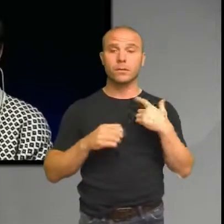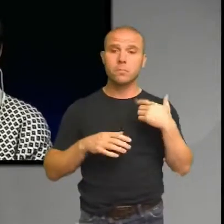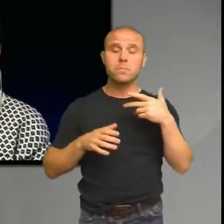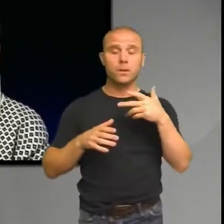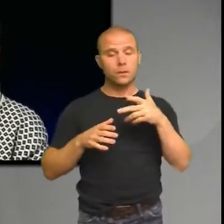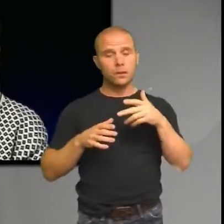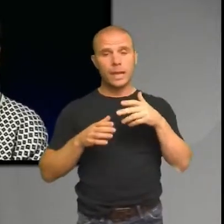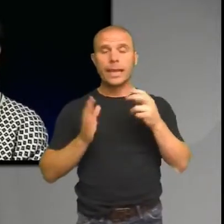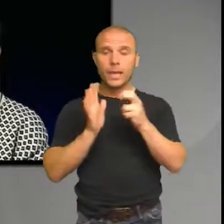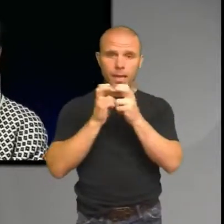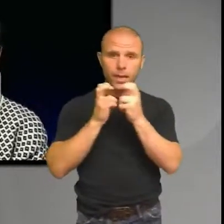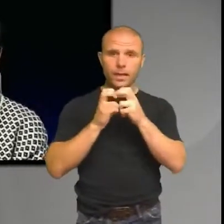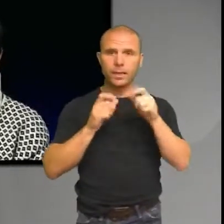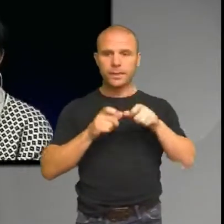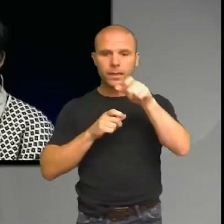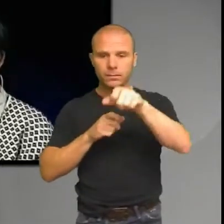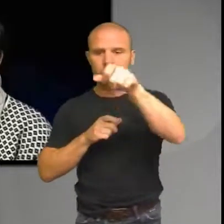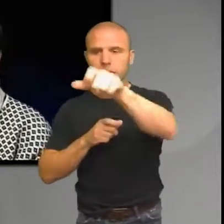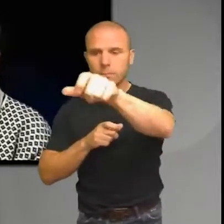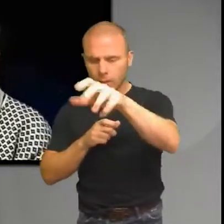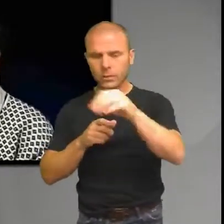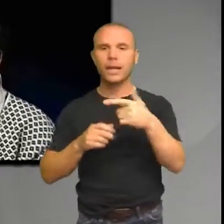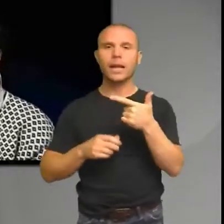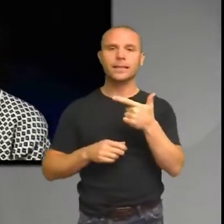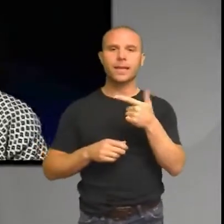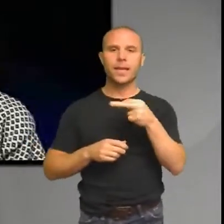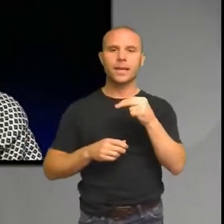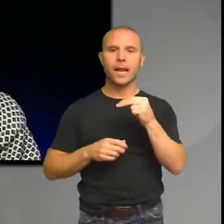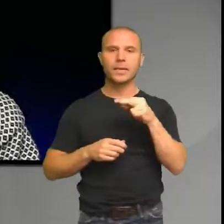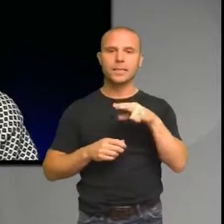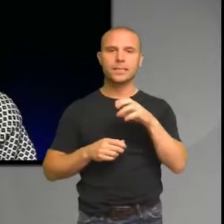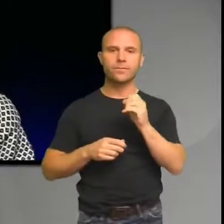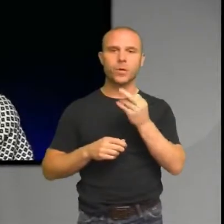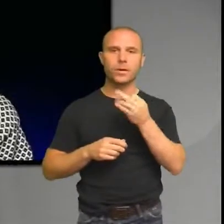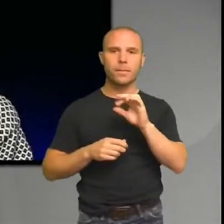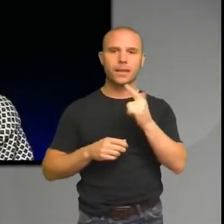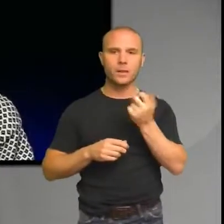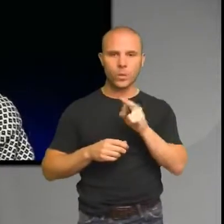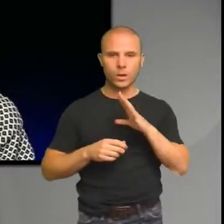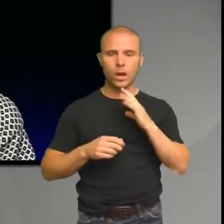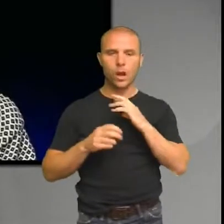elledningarna så träffade det på transformatorerna vars kopparledningar som brände sönder.